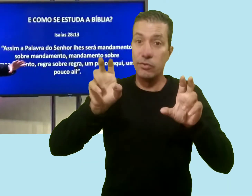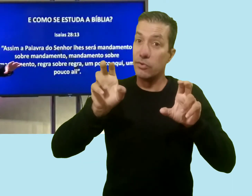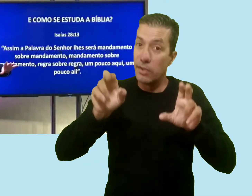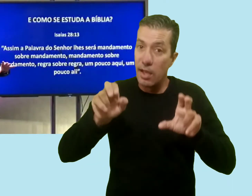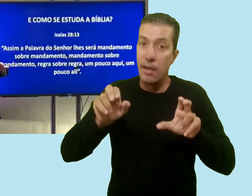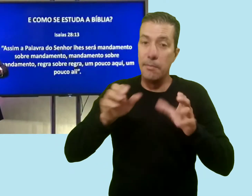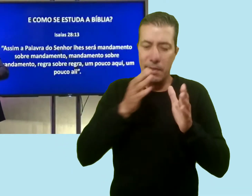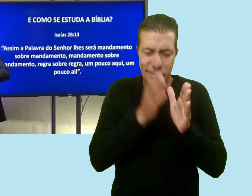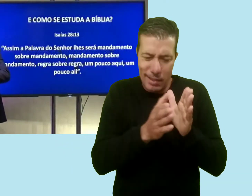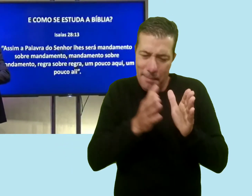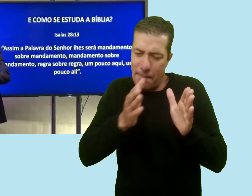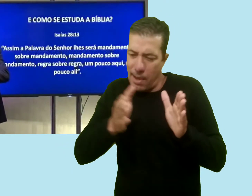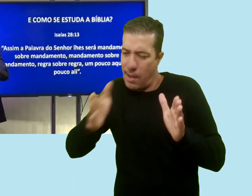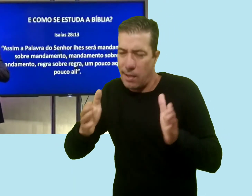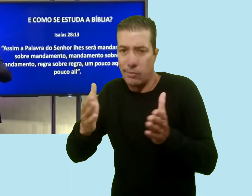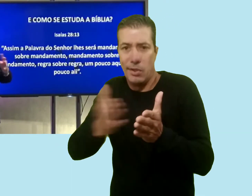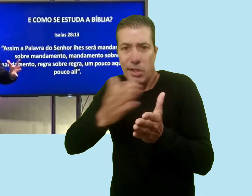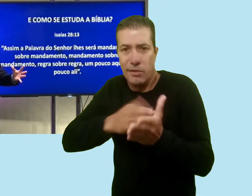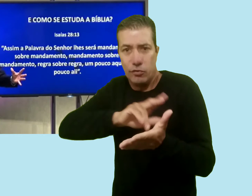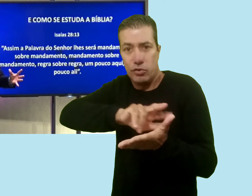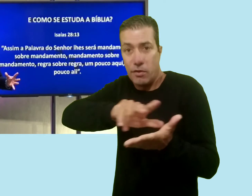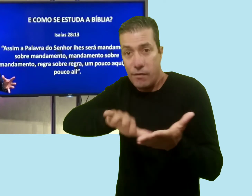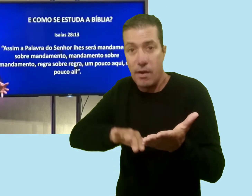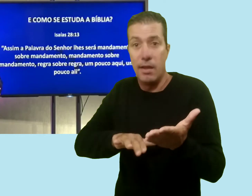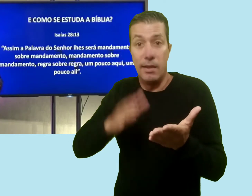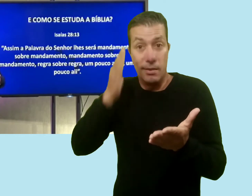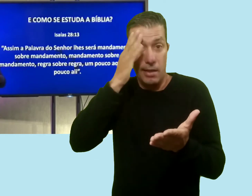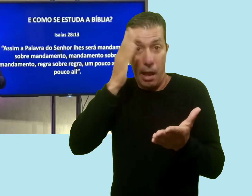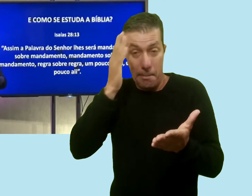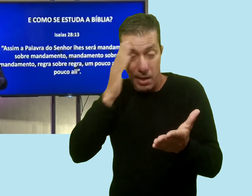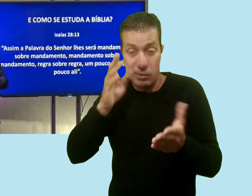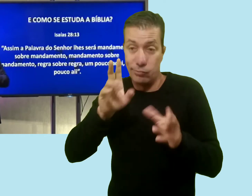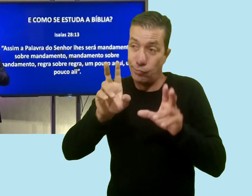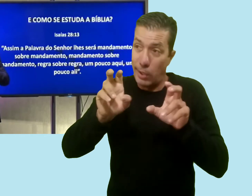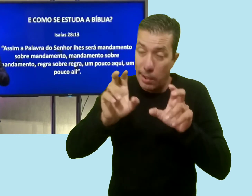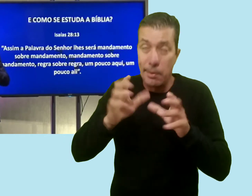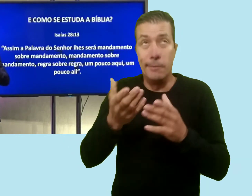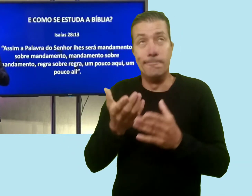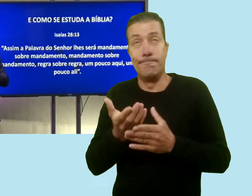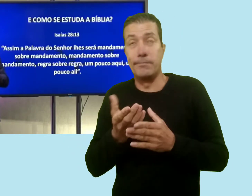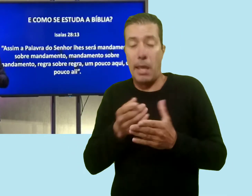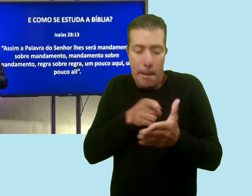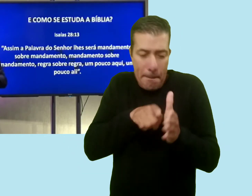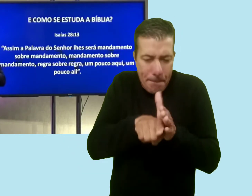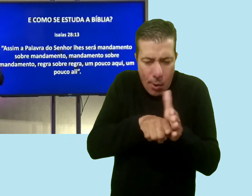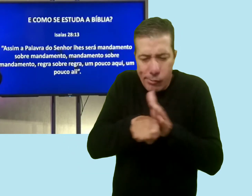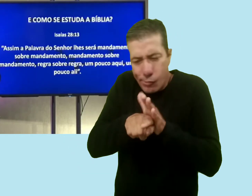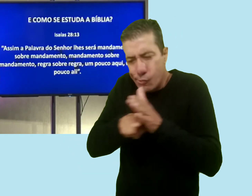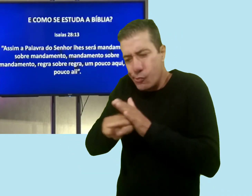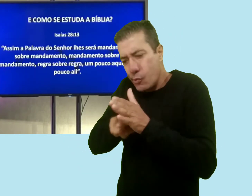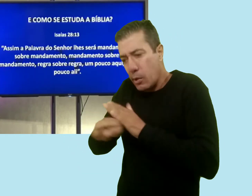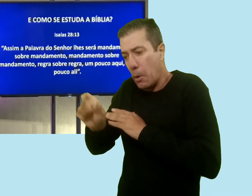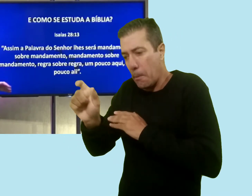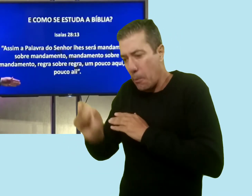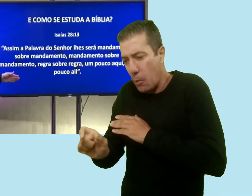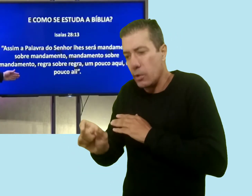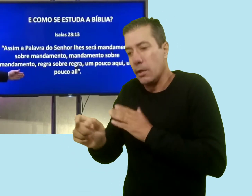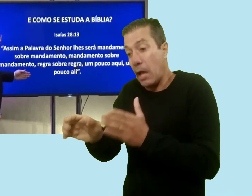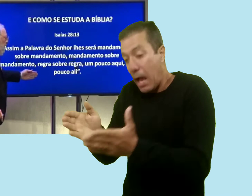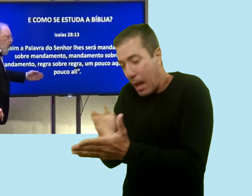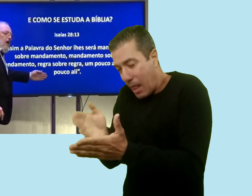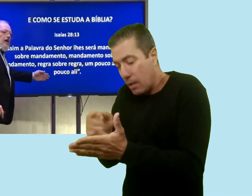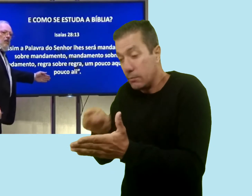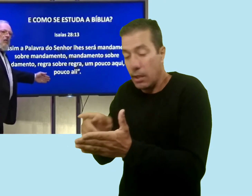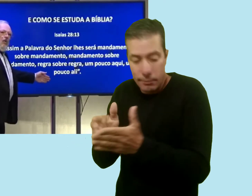estão separados na Bíblia em vários livros. Quando a gente quer saber sobre um determinado assunto, a gente tem que procurar